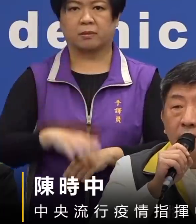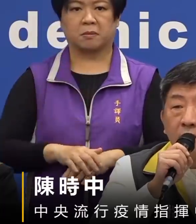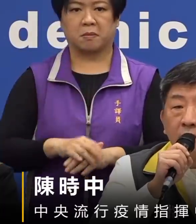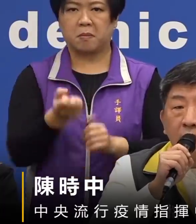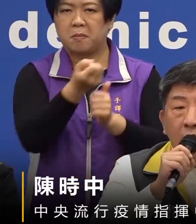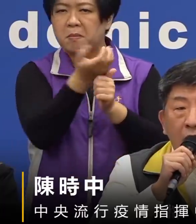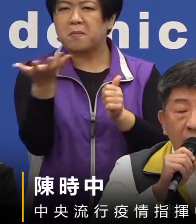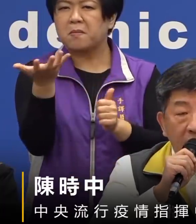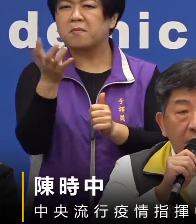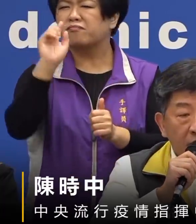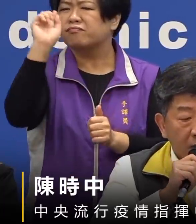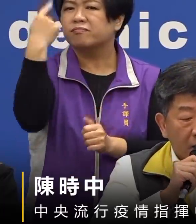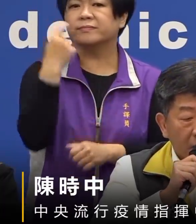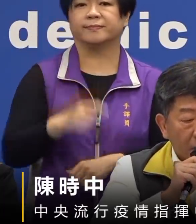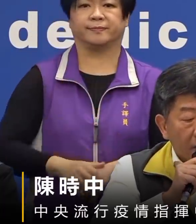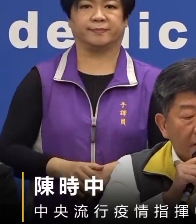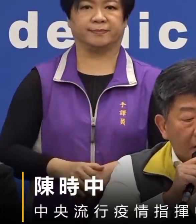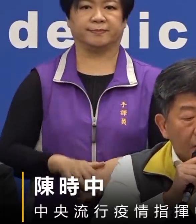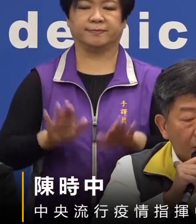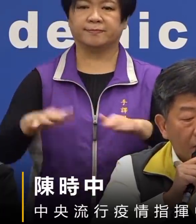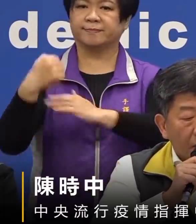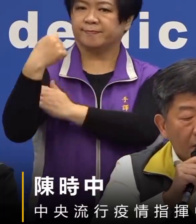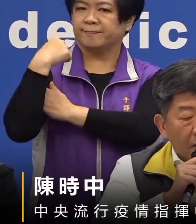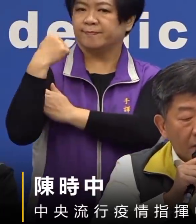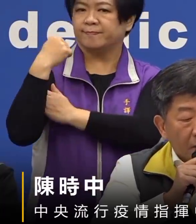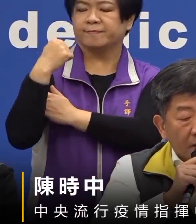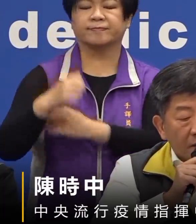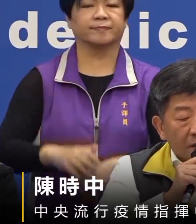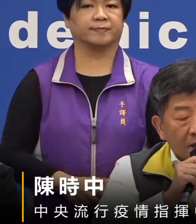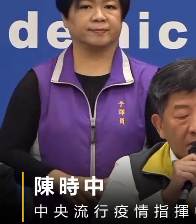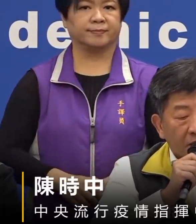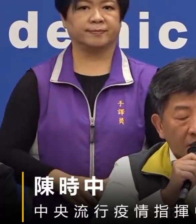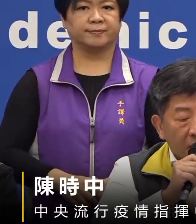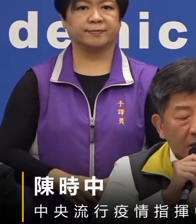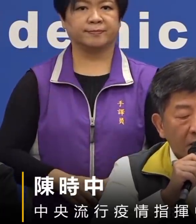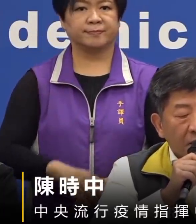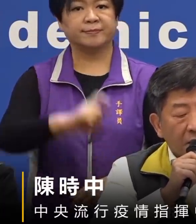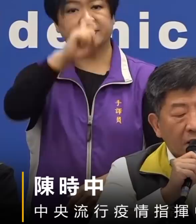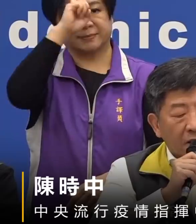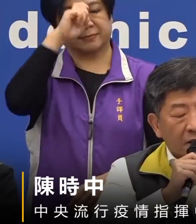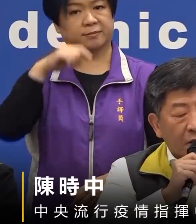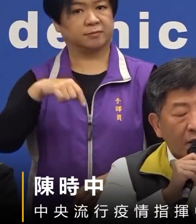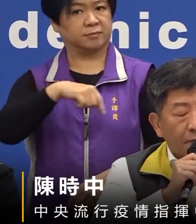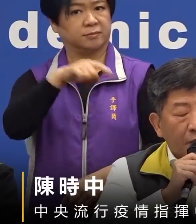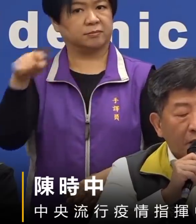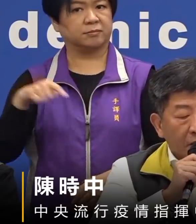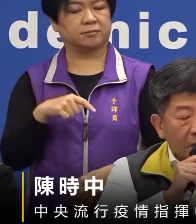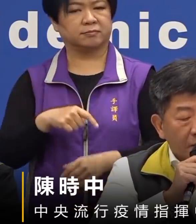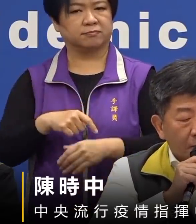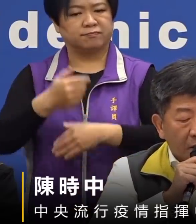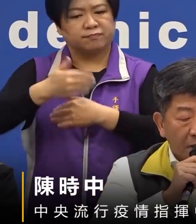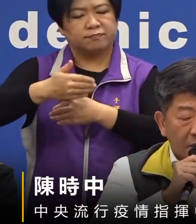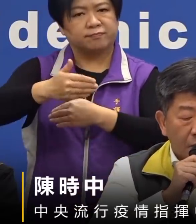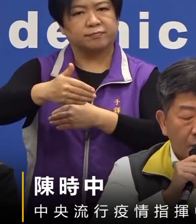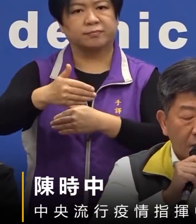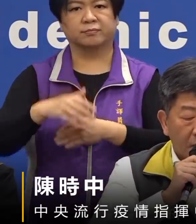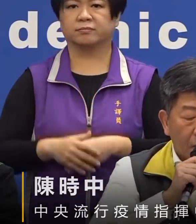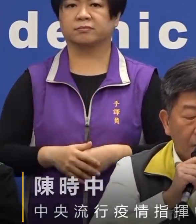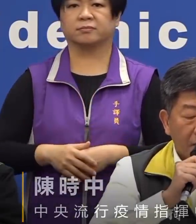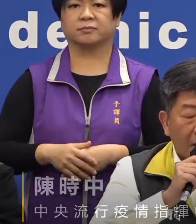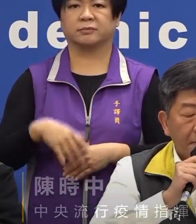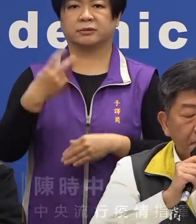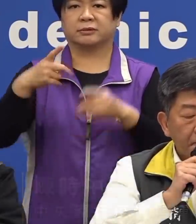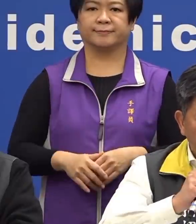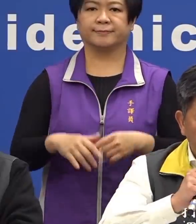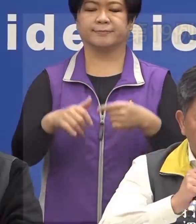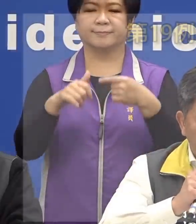源，好，我们现在正在努力这样做，希望让这样子的一个好情况不要继续的